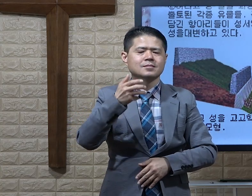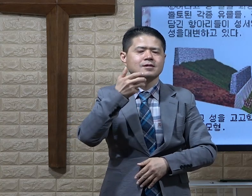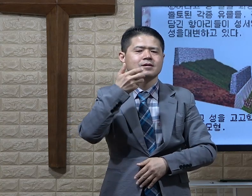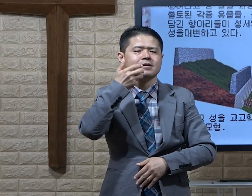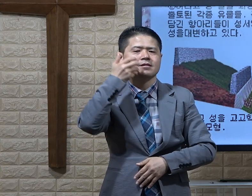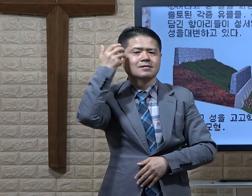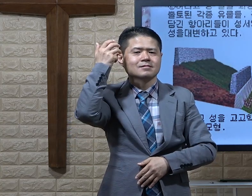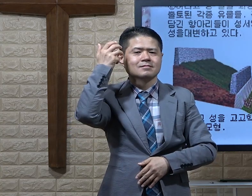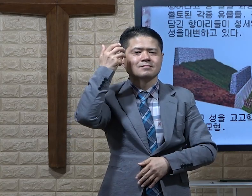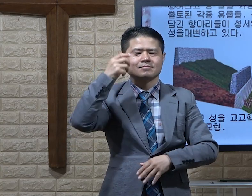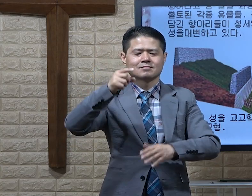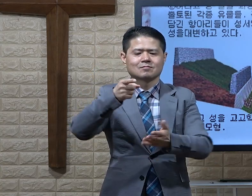요셉이